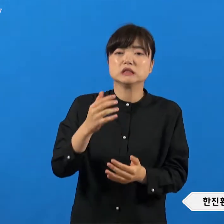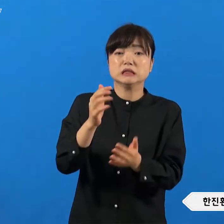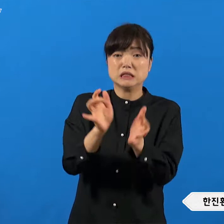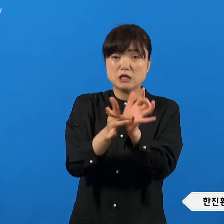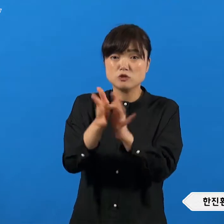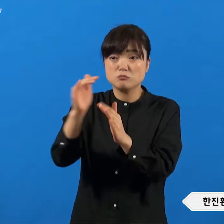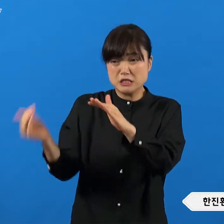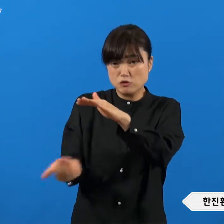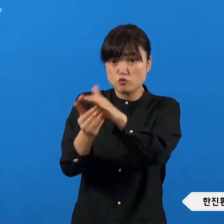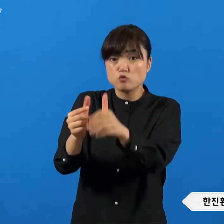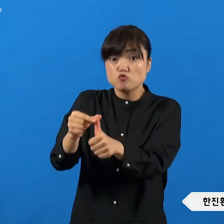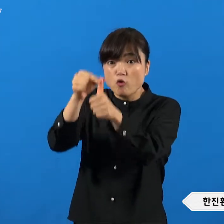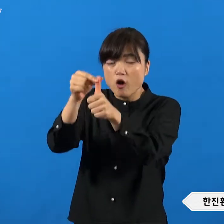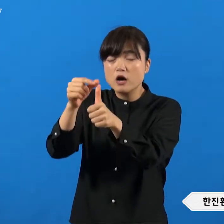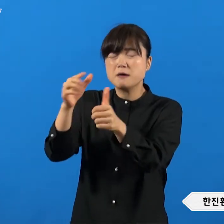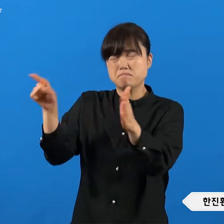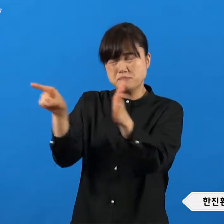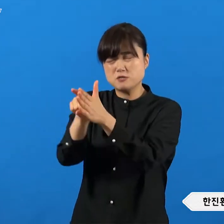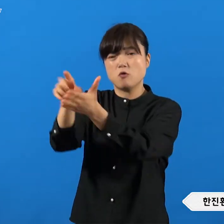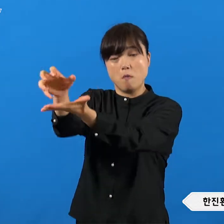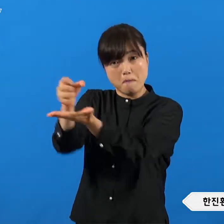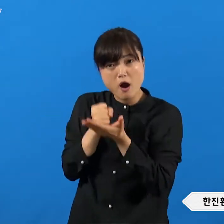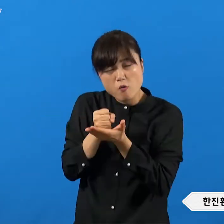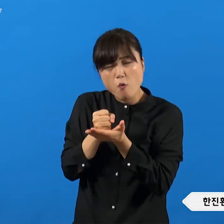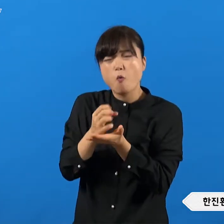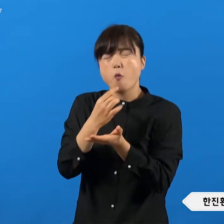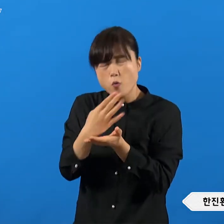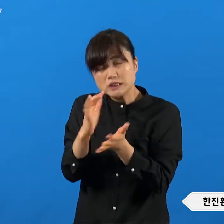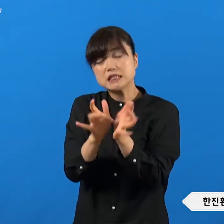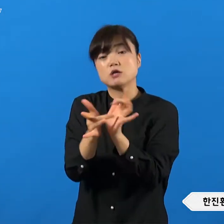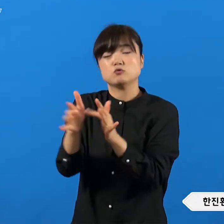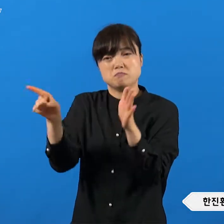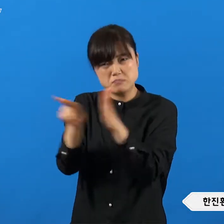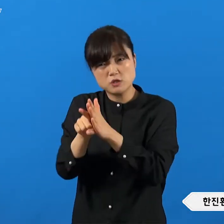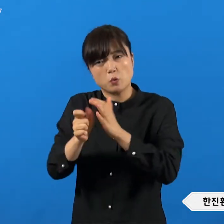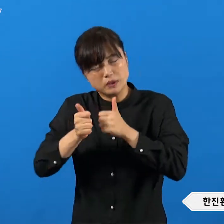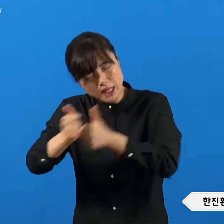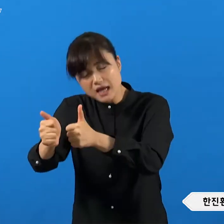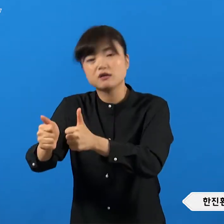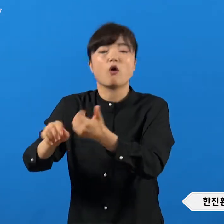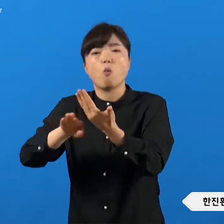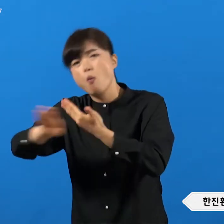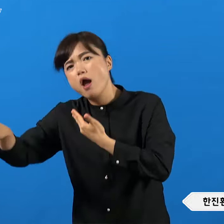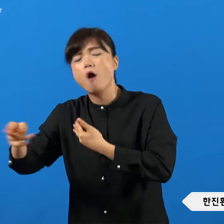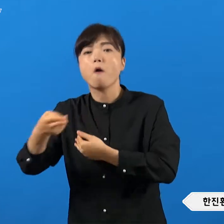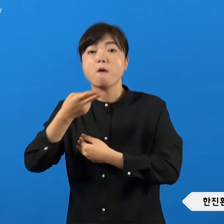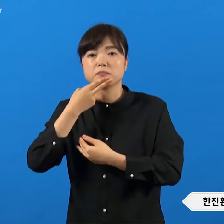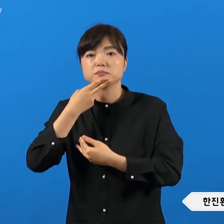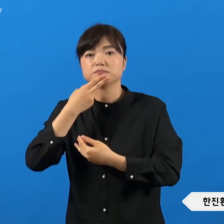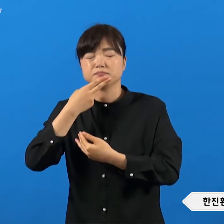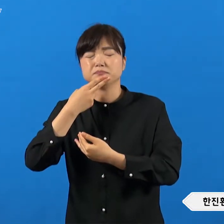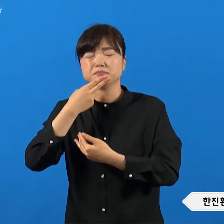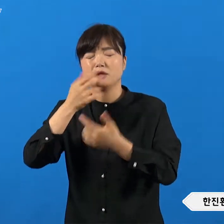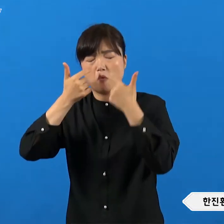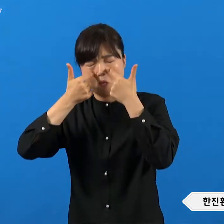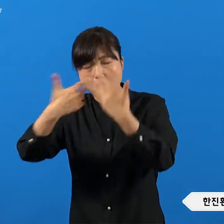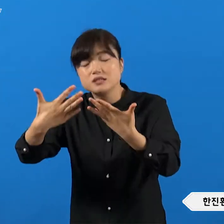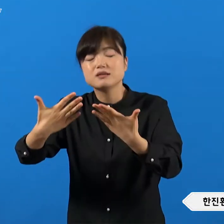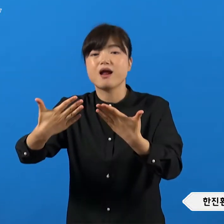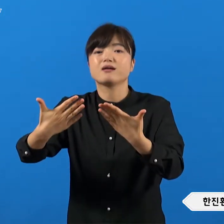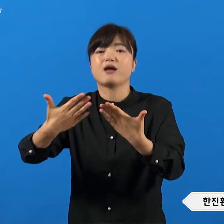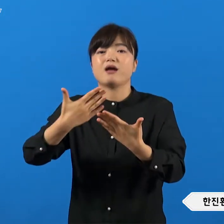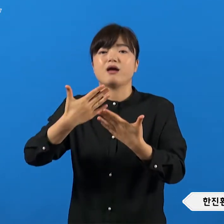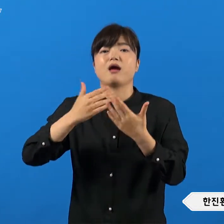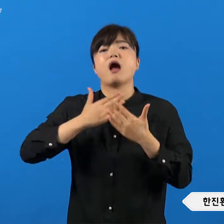구원을 믿음으로 받아들이고, 그리고 이제는 전적으로 예수님을 믿고 따르는 그 길밖에는 없는 것을 그가 깨닫게